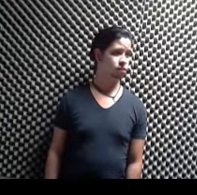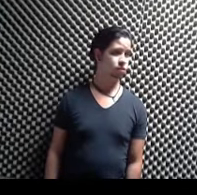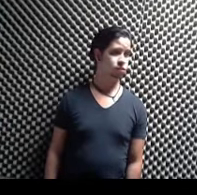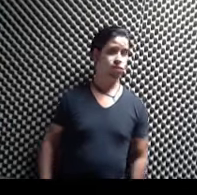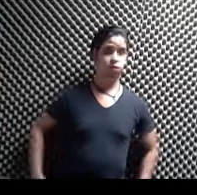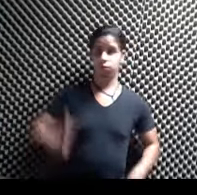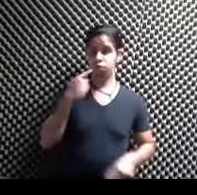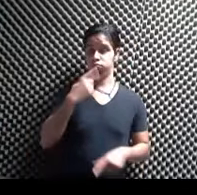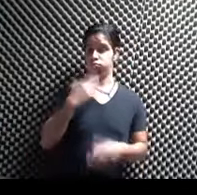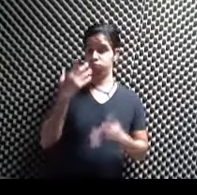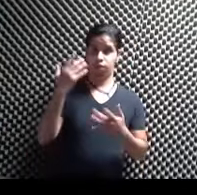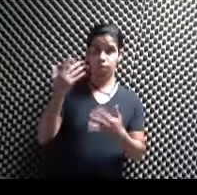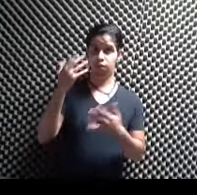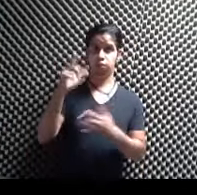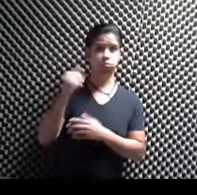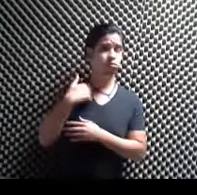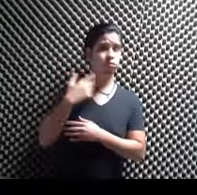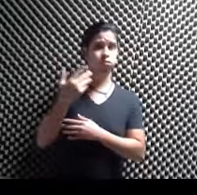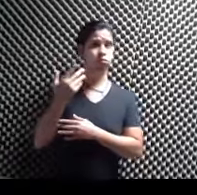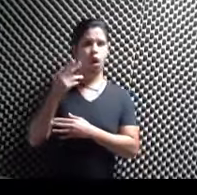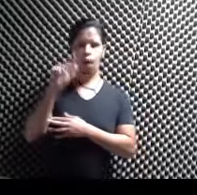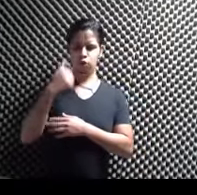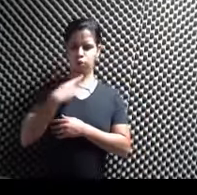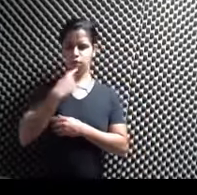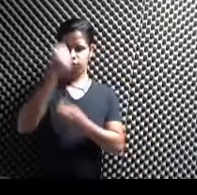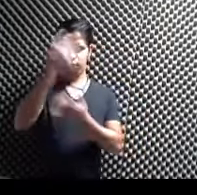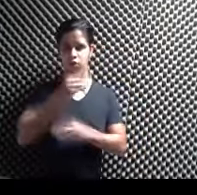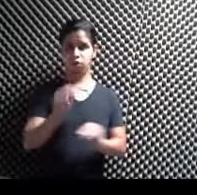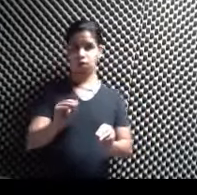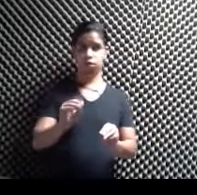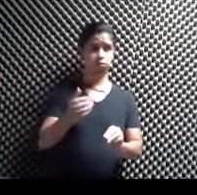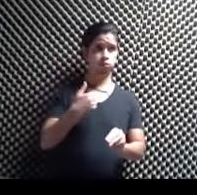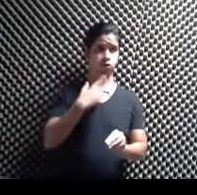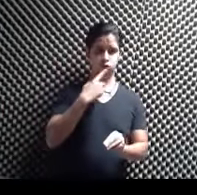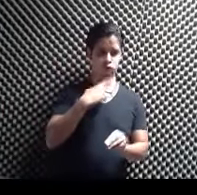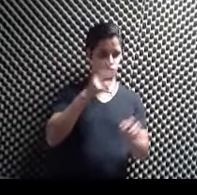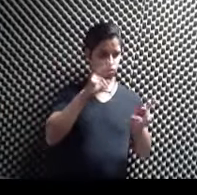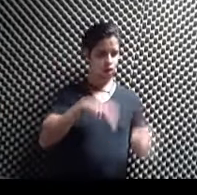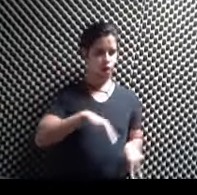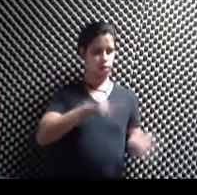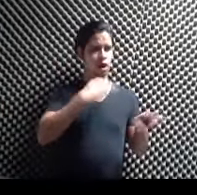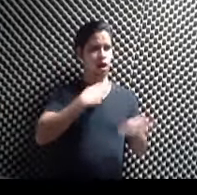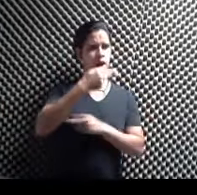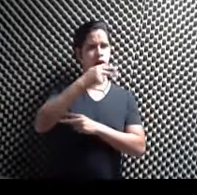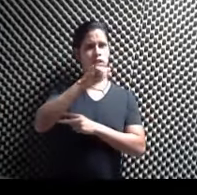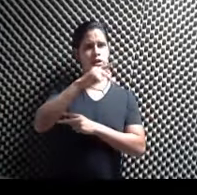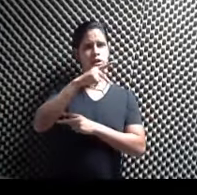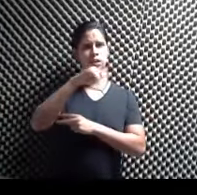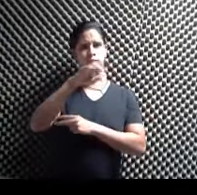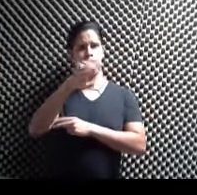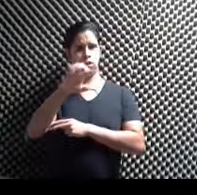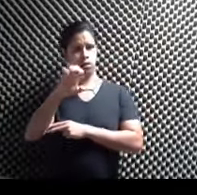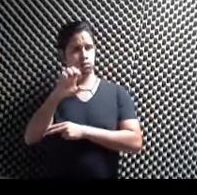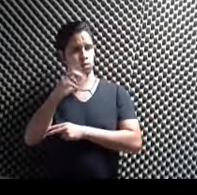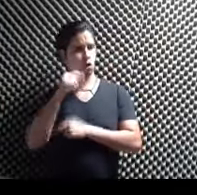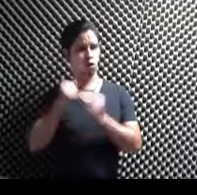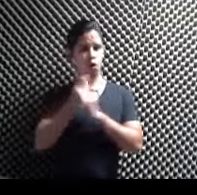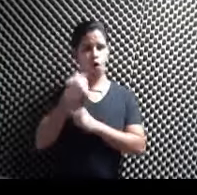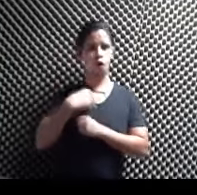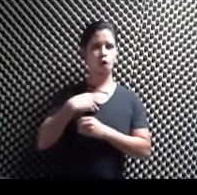Mira, ¿por qué? No, espérate un momento. Trata que me pongas difícil. No me han dicho nada de mi copita. Mira, tú estás como que hipitonga. Mira.